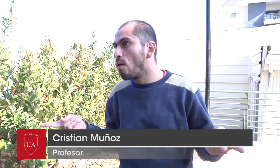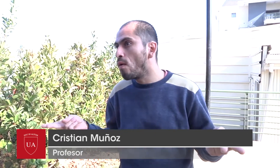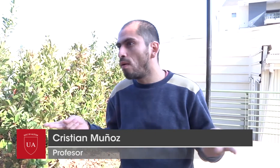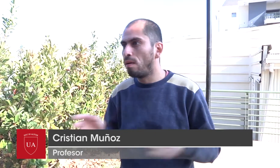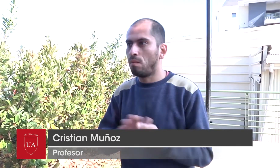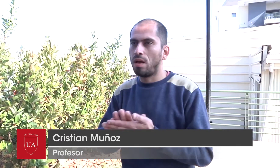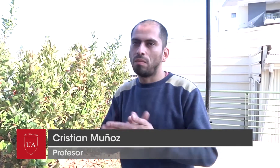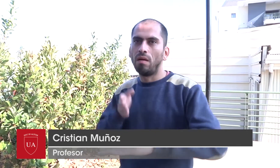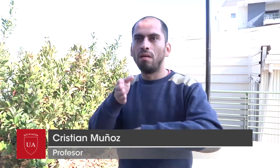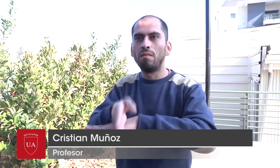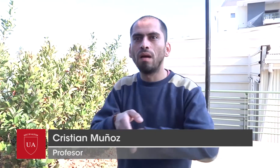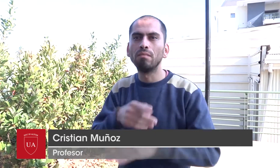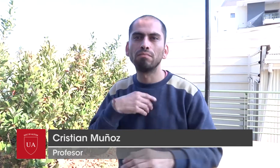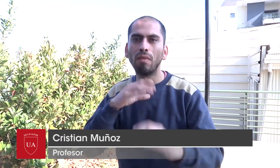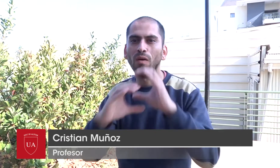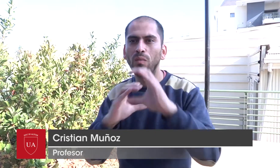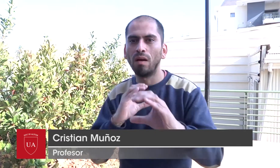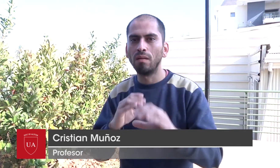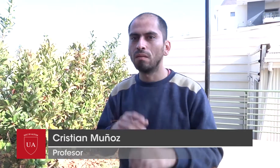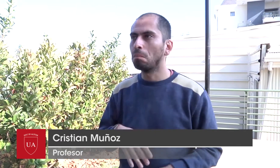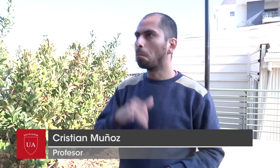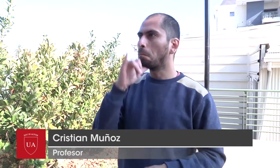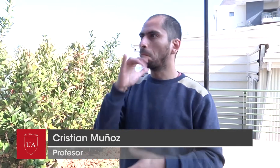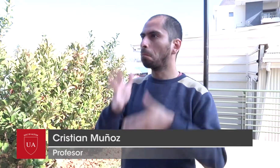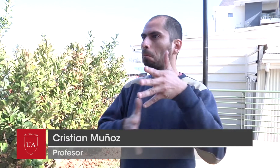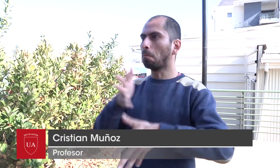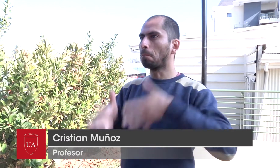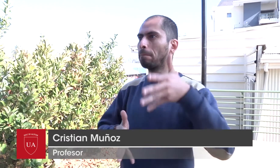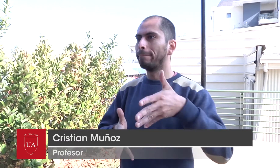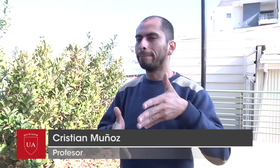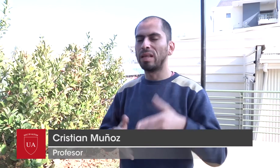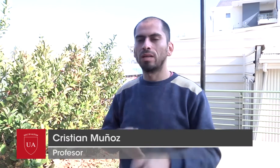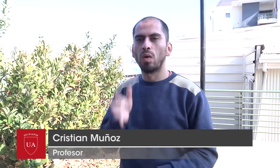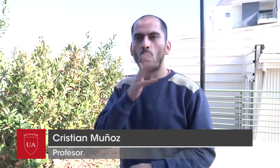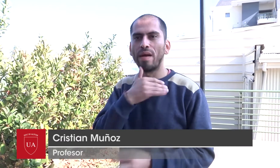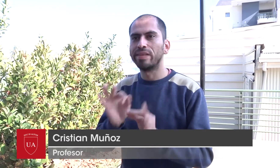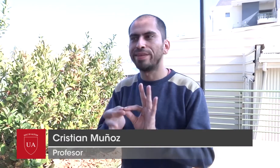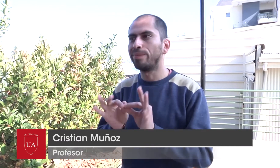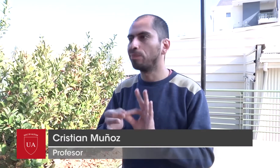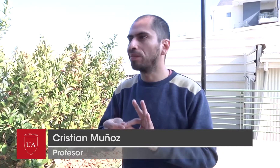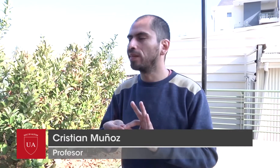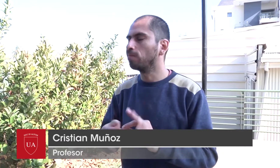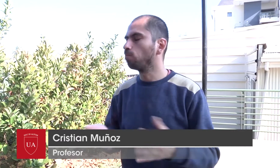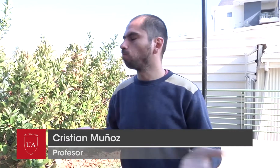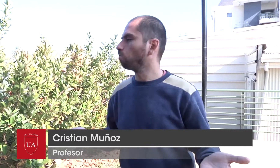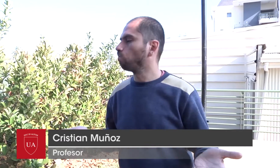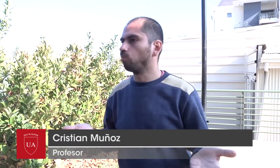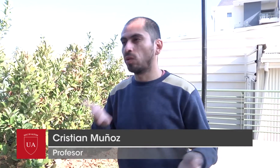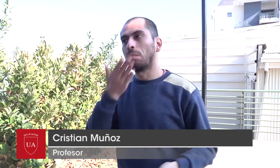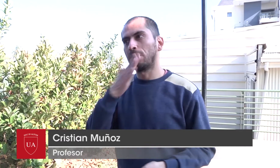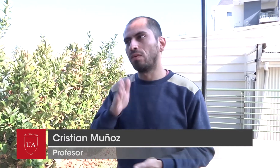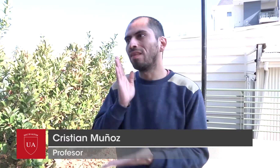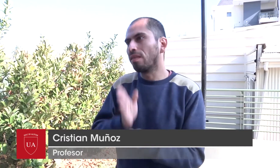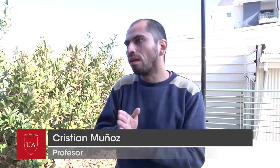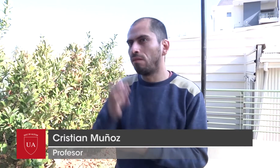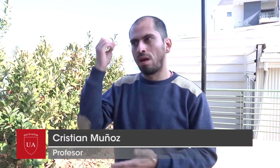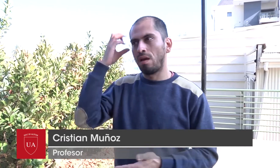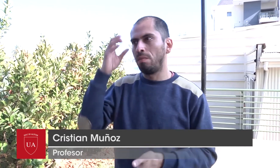comunicaciones, en los medios de comunicación, público, no hay intérpretes, no hay lengua de señas. Y por eso